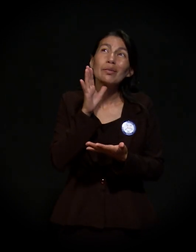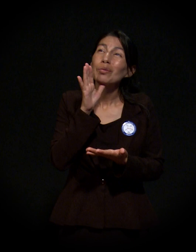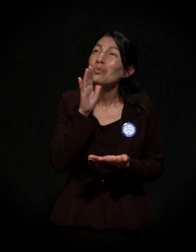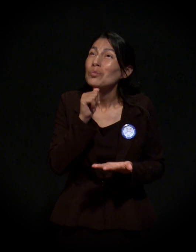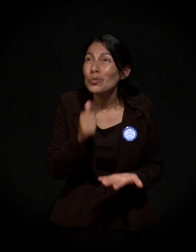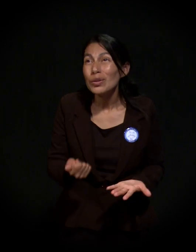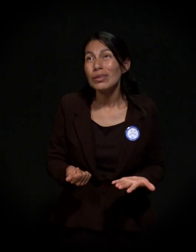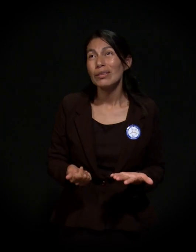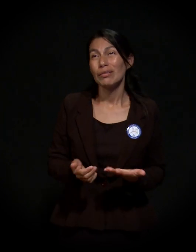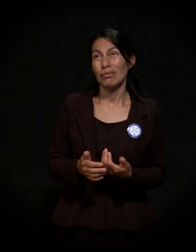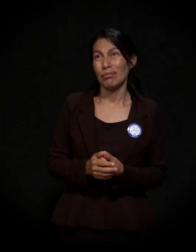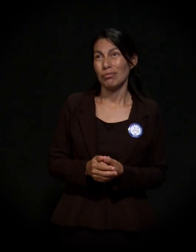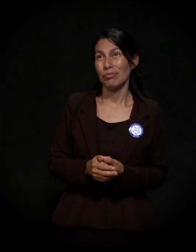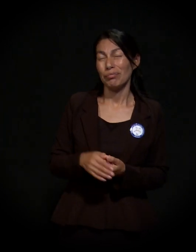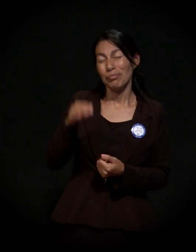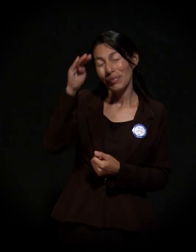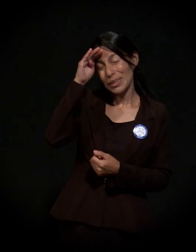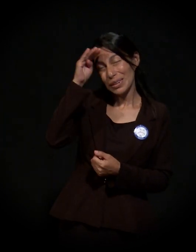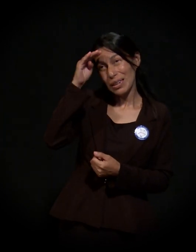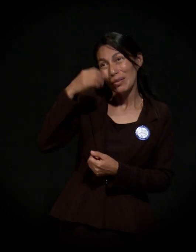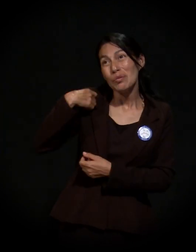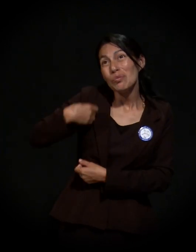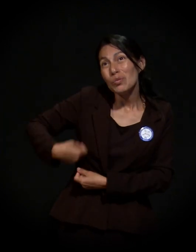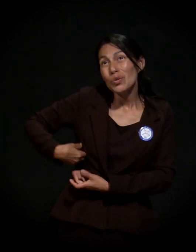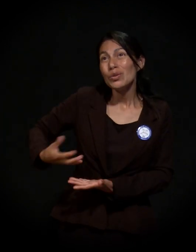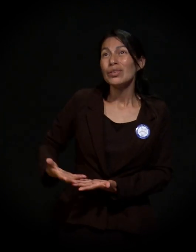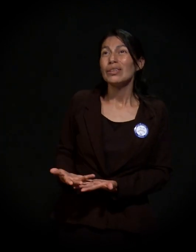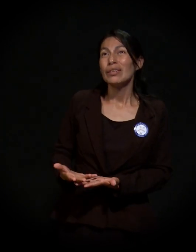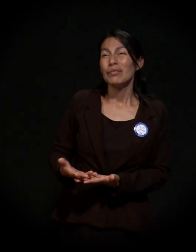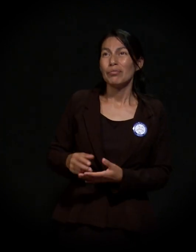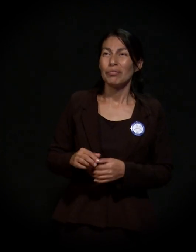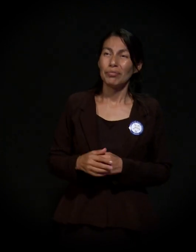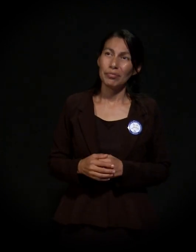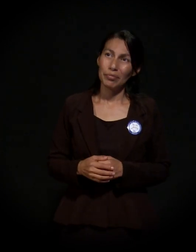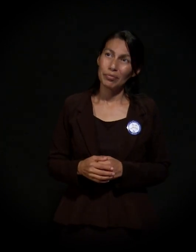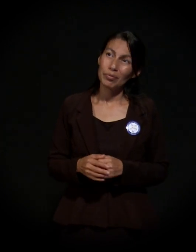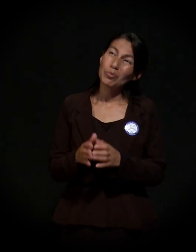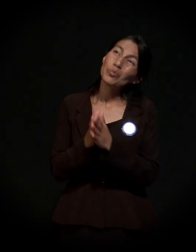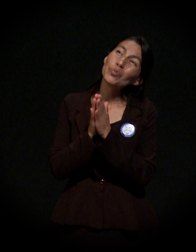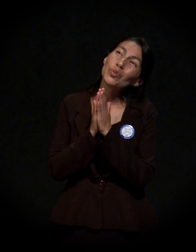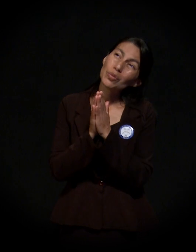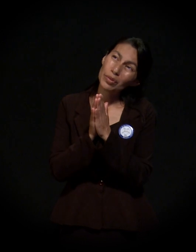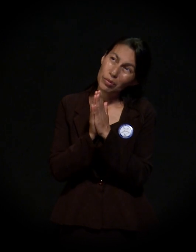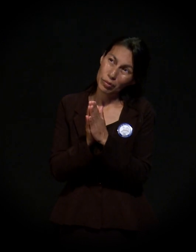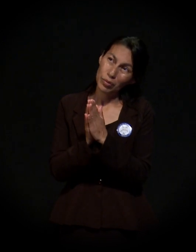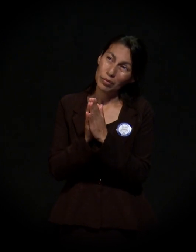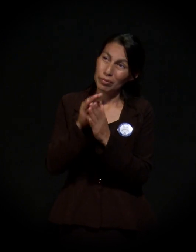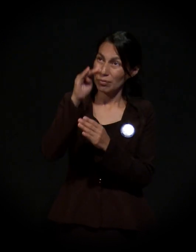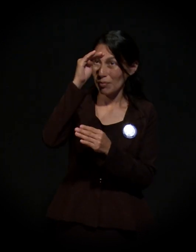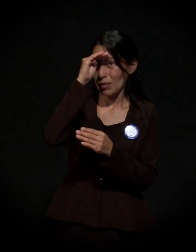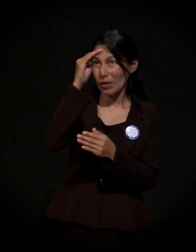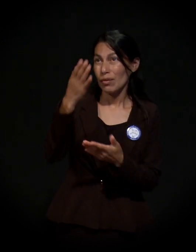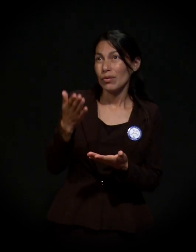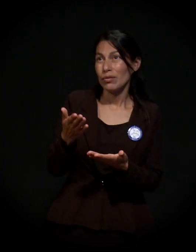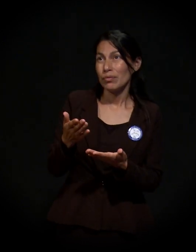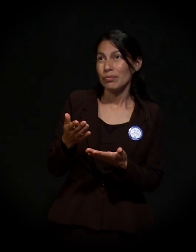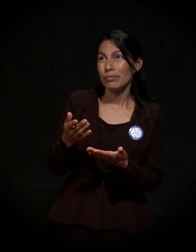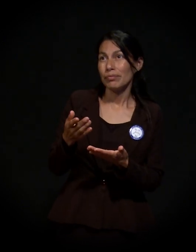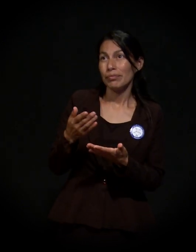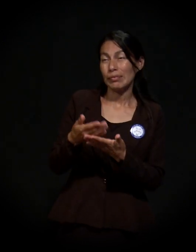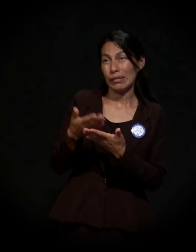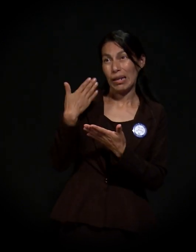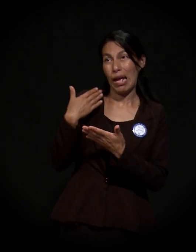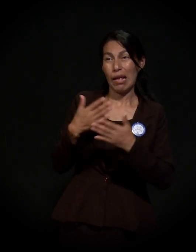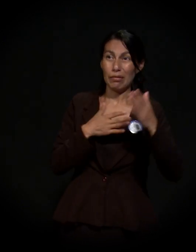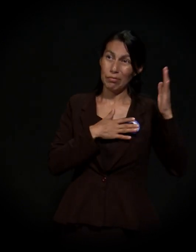porque estoy pensando en la bolsa. Por favor, Señor, mira, yo he hecho un